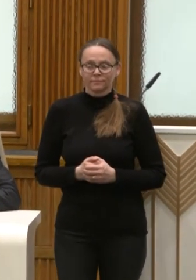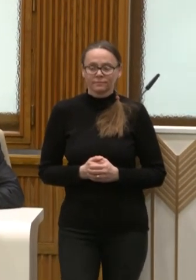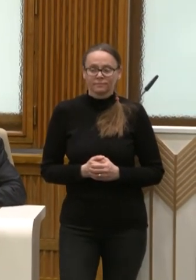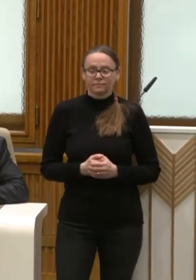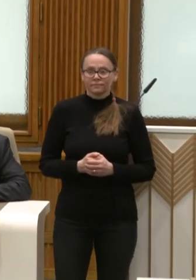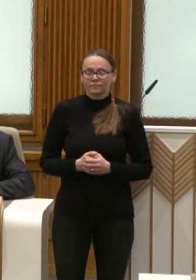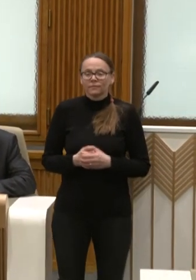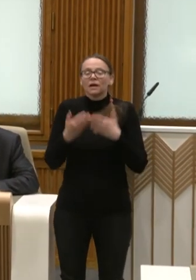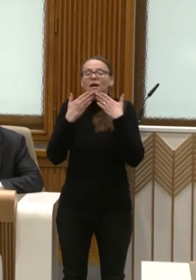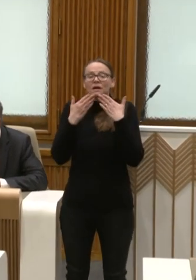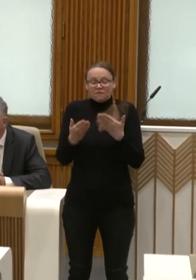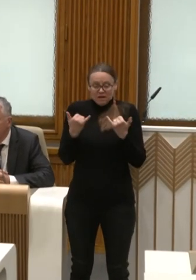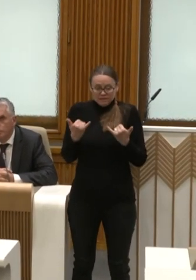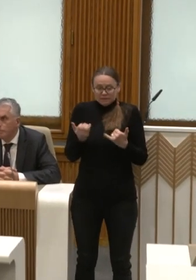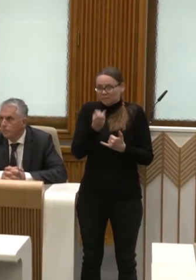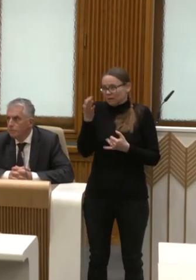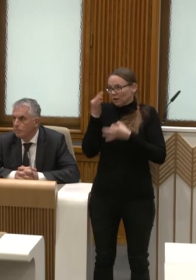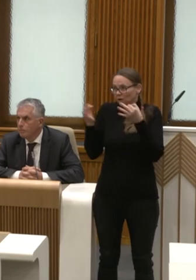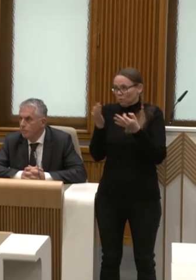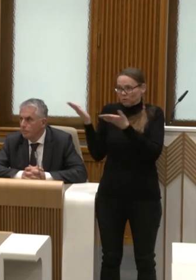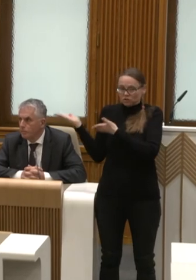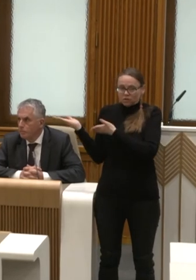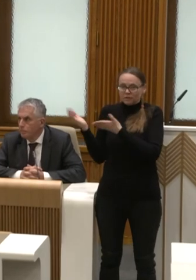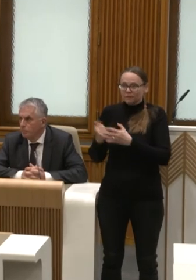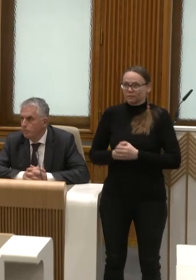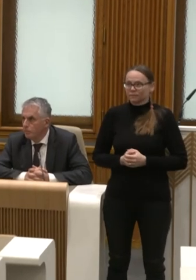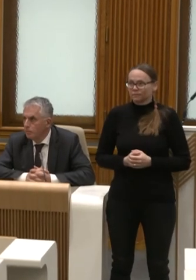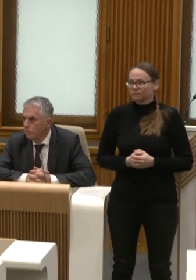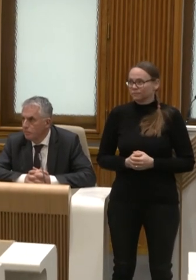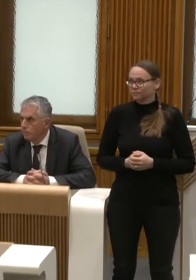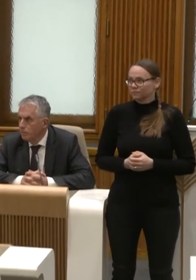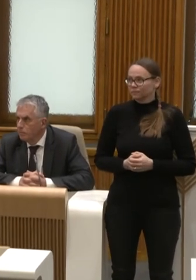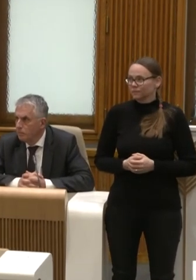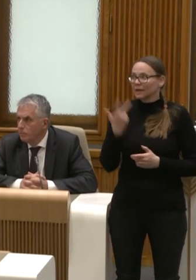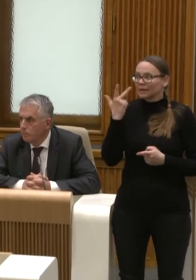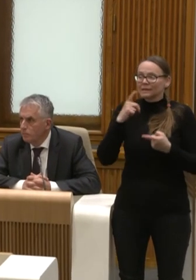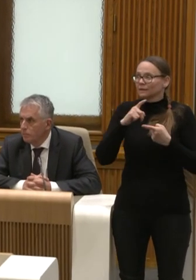Ja, hvala lepa. Nekaj vprašanj, prosim. Ja, izvoli.